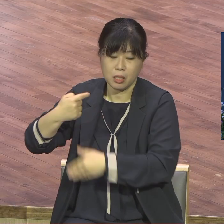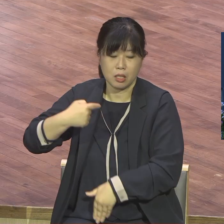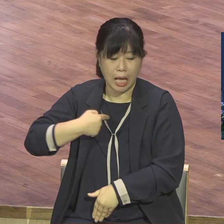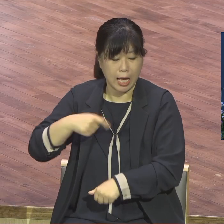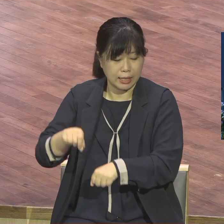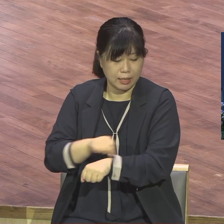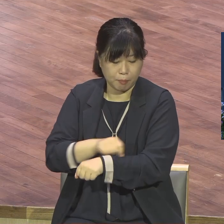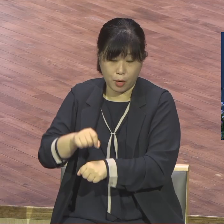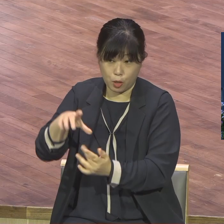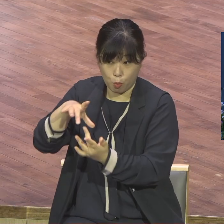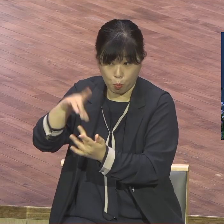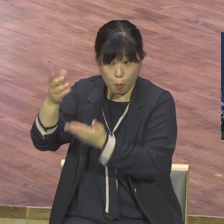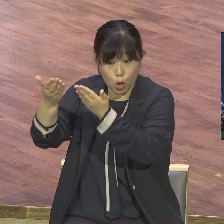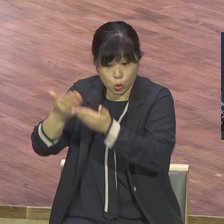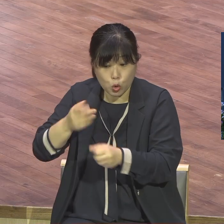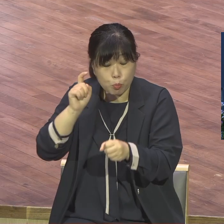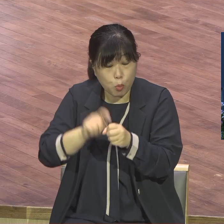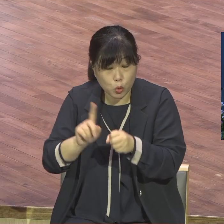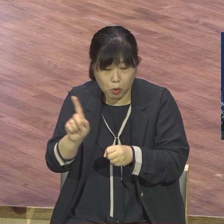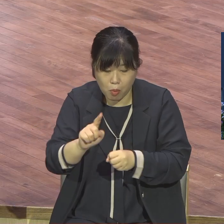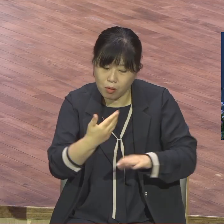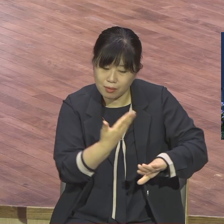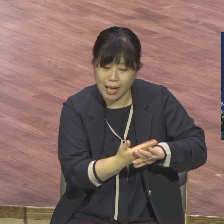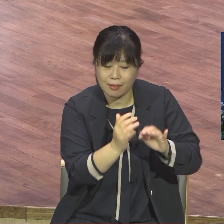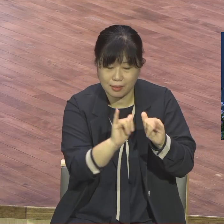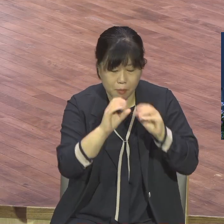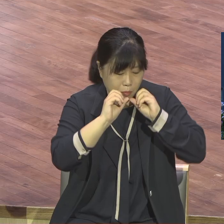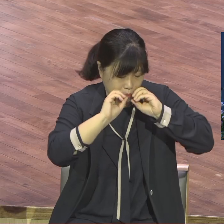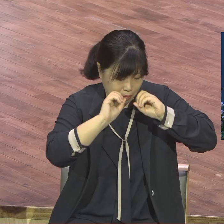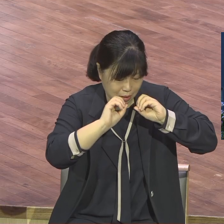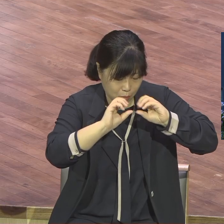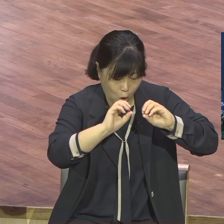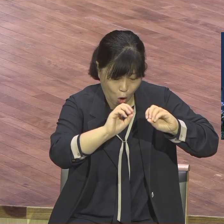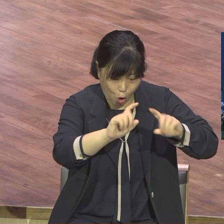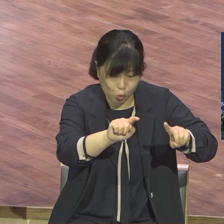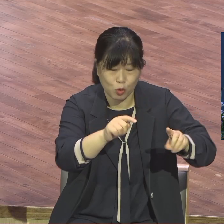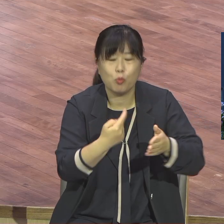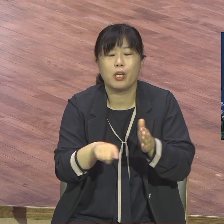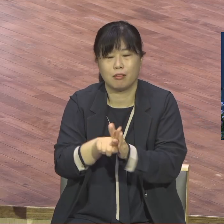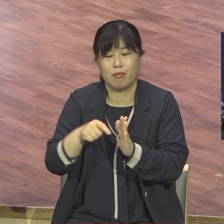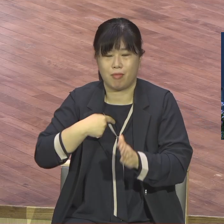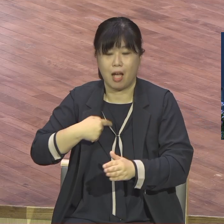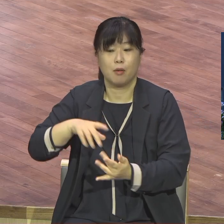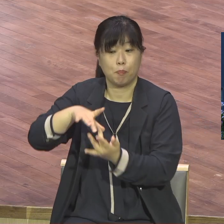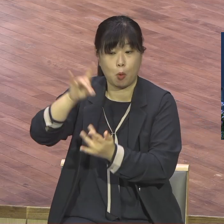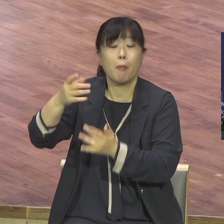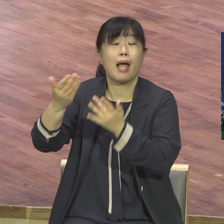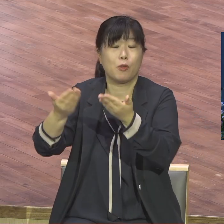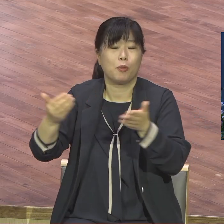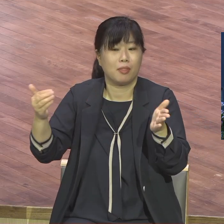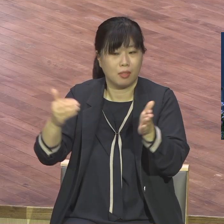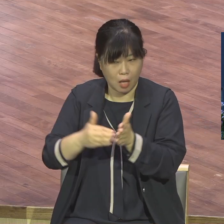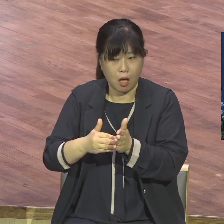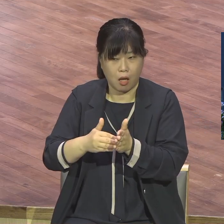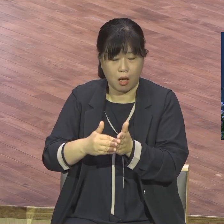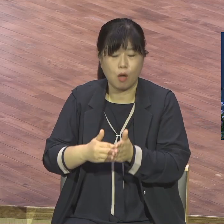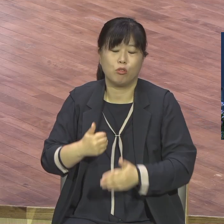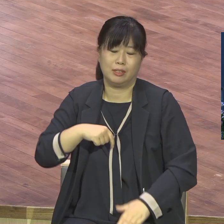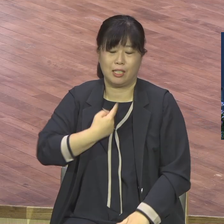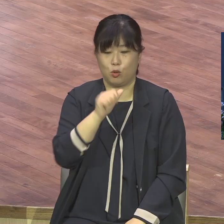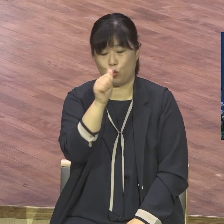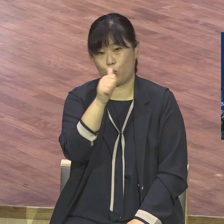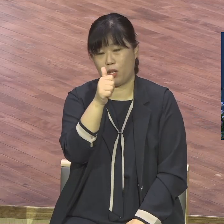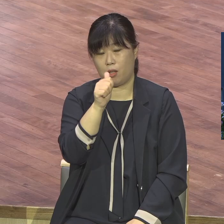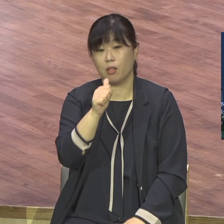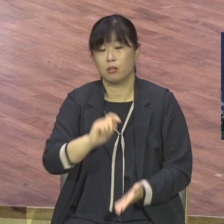바울은 좀 더 구체적으로 그리스도 예수의 일꾼된 삶이 하나님의 복음 제사장 직분을 감당하는